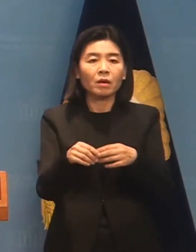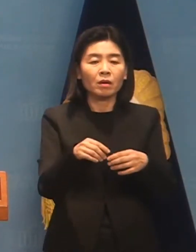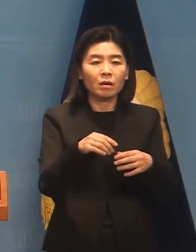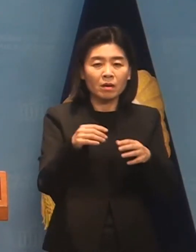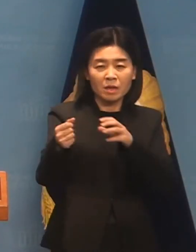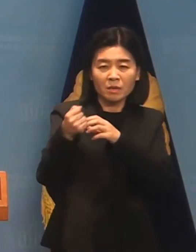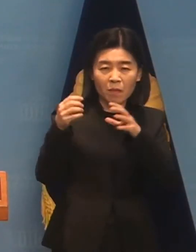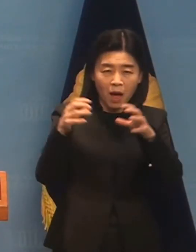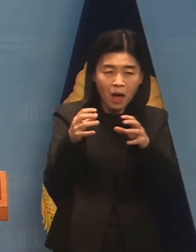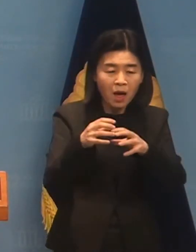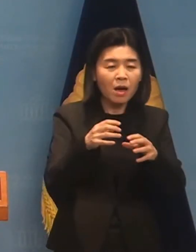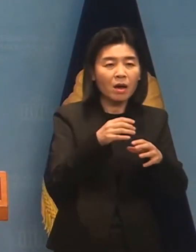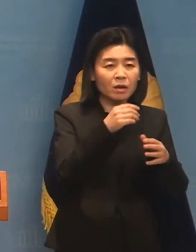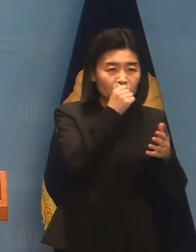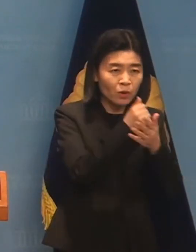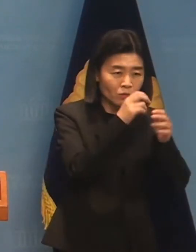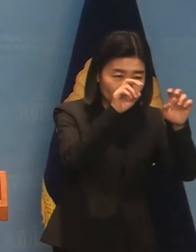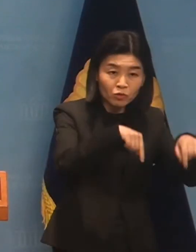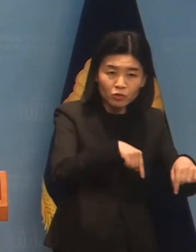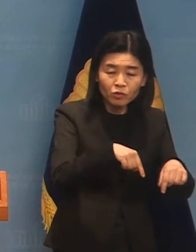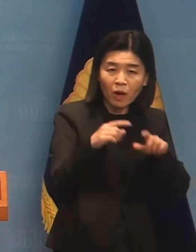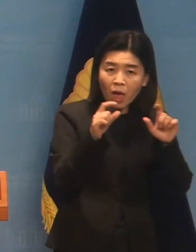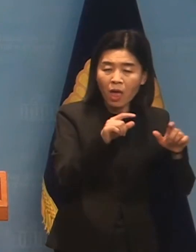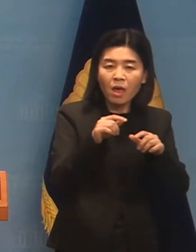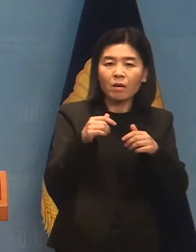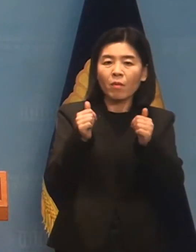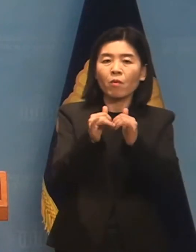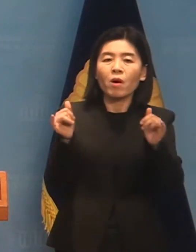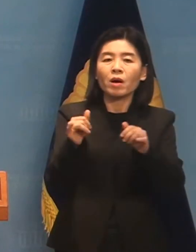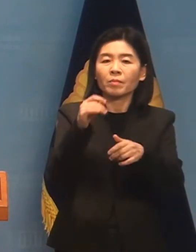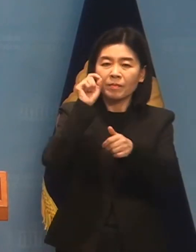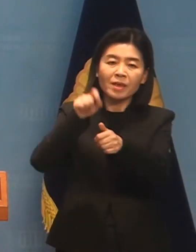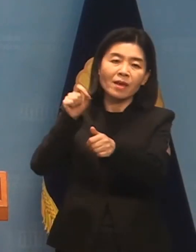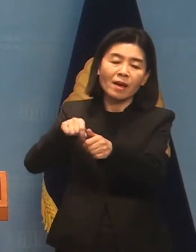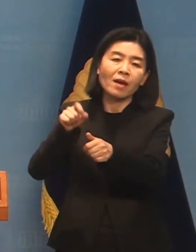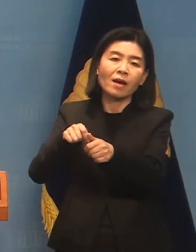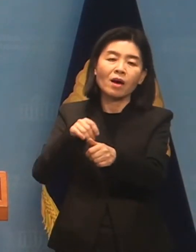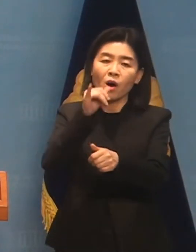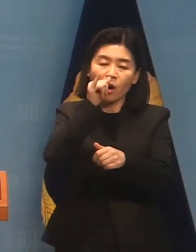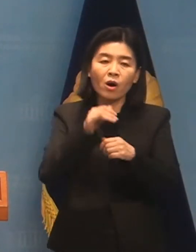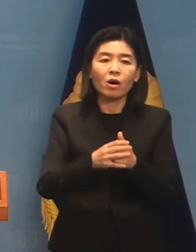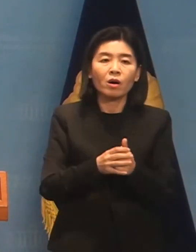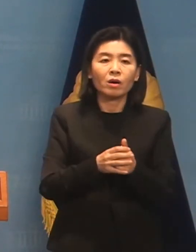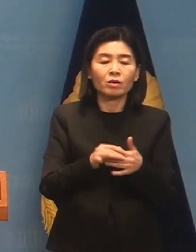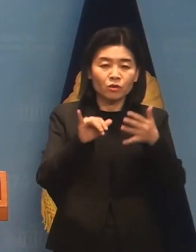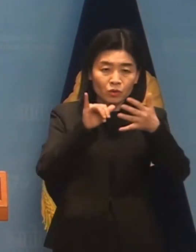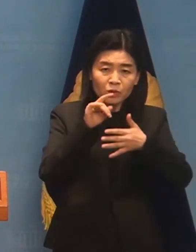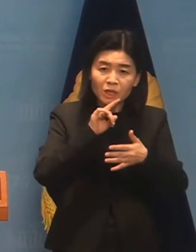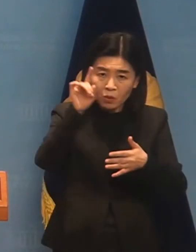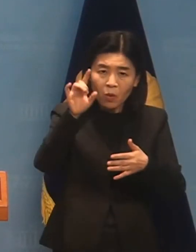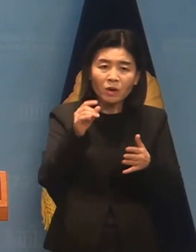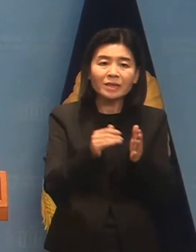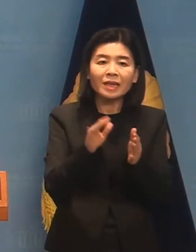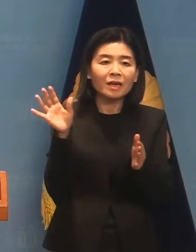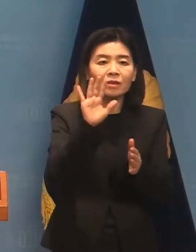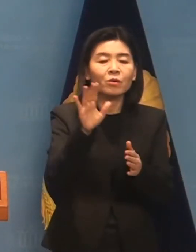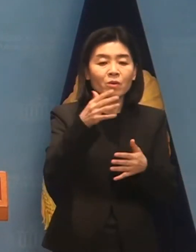같은 법관을 비하하고 모독하는 발언을 한 것으로 확인되었습니다. 이에 단순 유튜브 신고에 그치지 않고